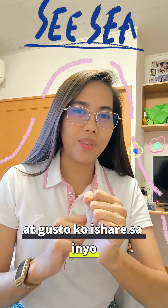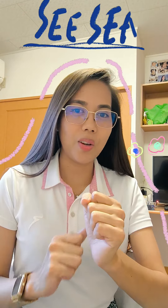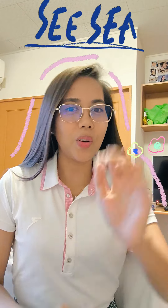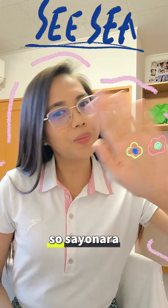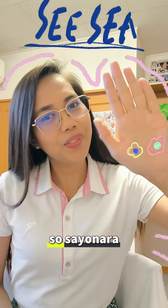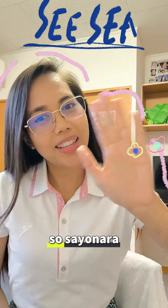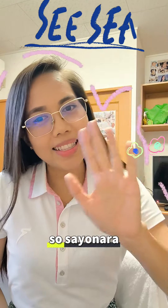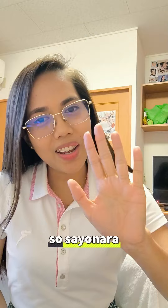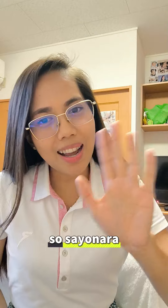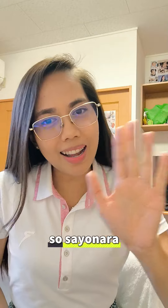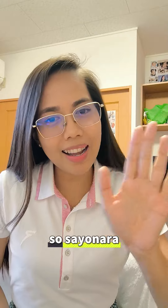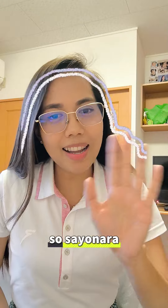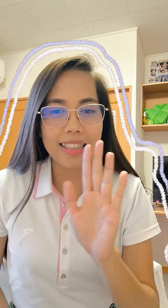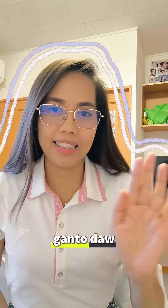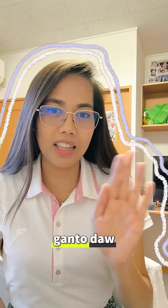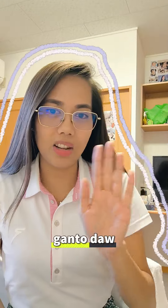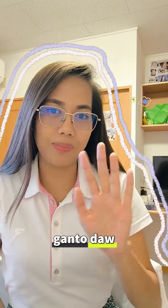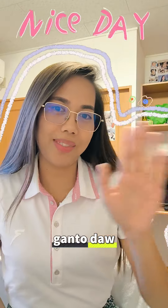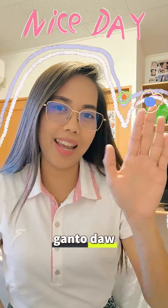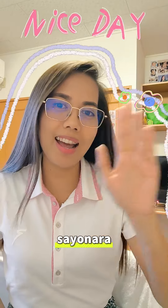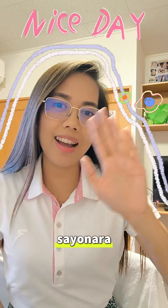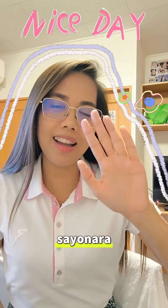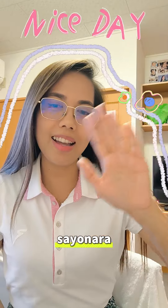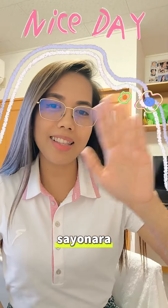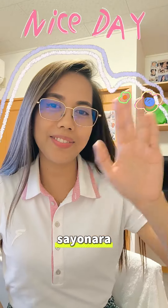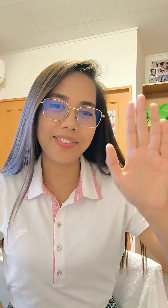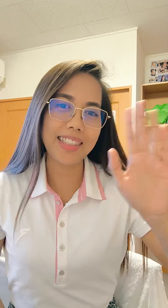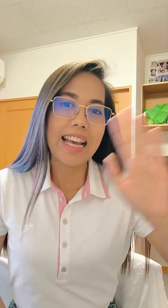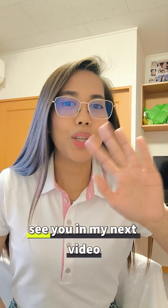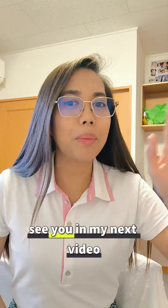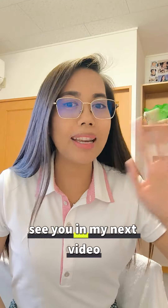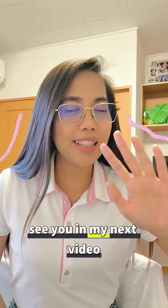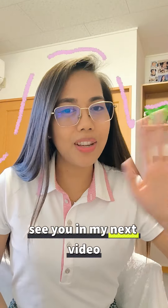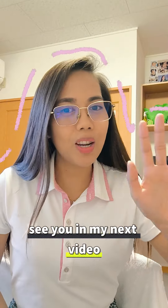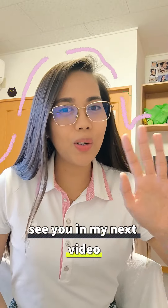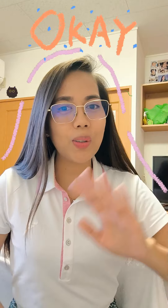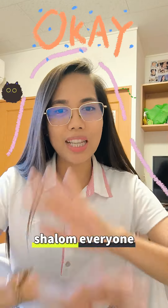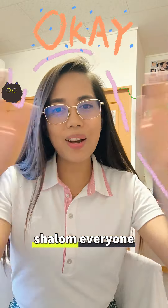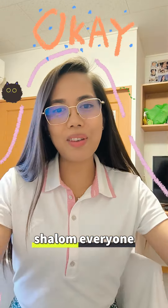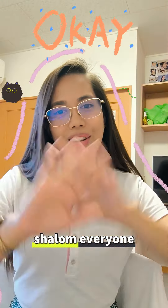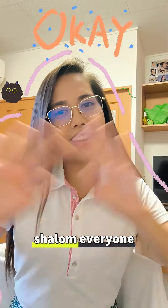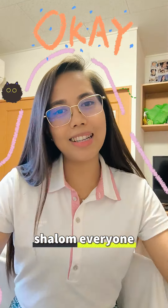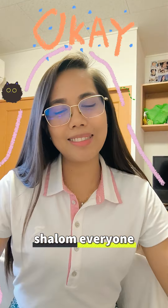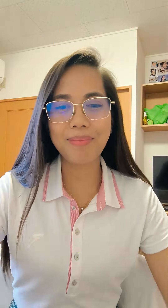So, sayonara! Ganda daw. Sayonara! See you in my next video. Shalom, everyone!